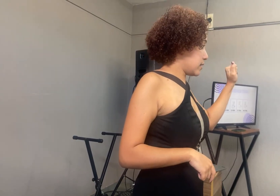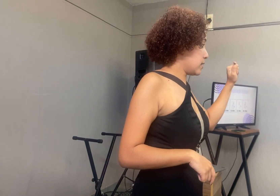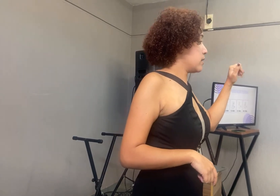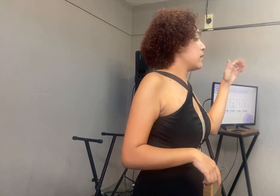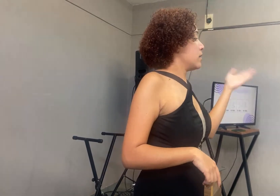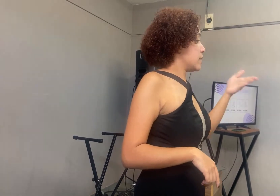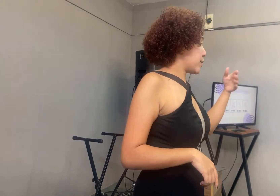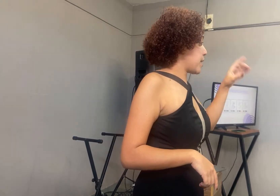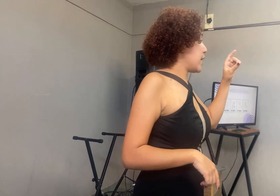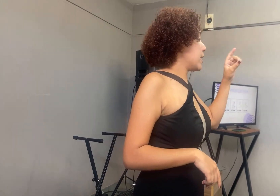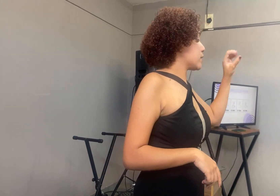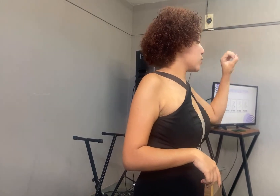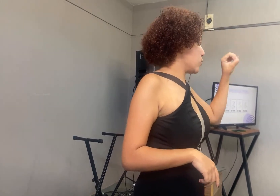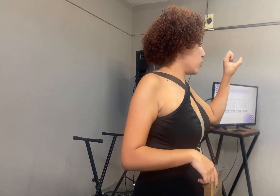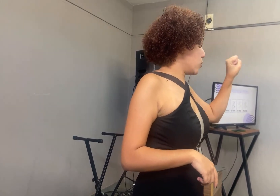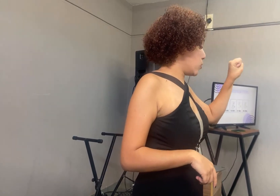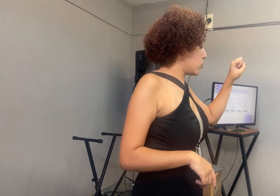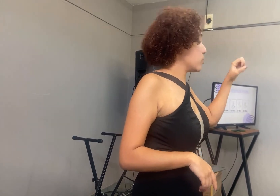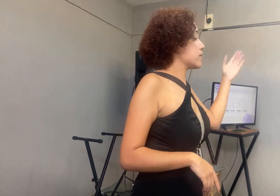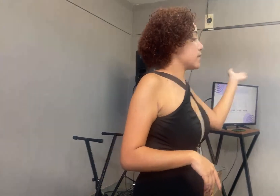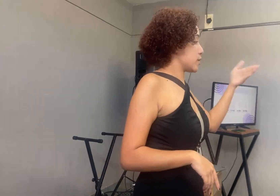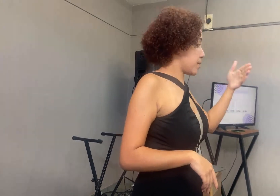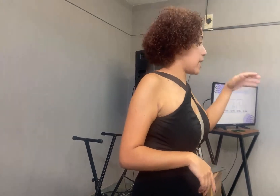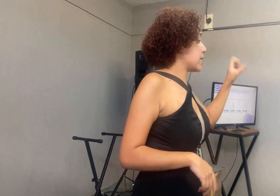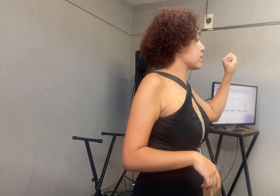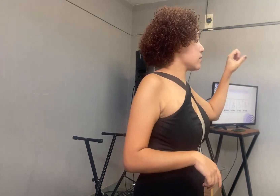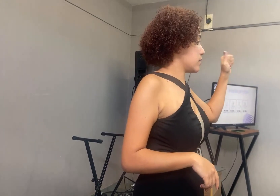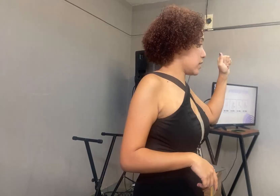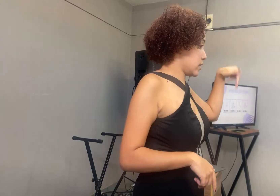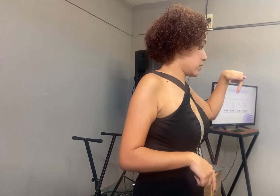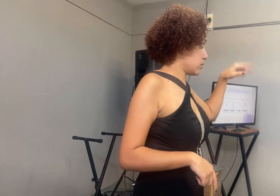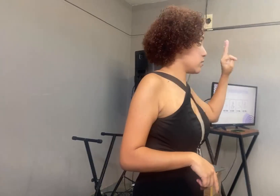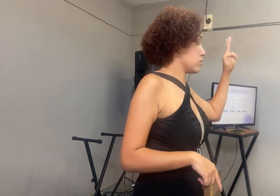estrela, espaço, doce, espaço, santo.